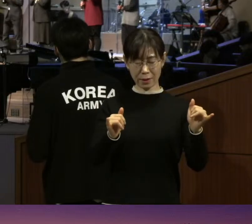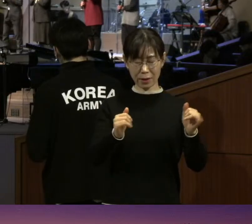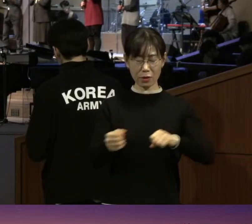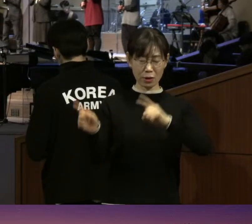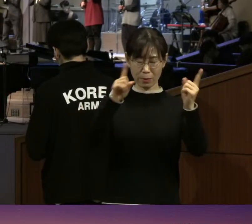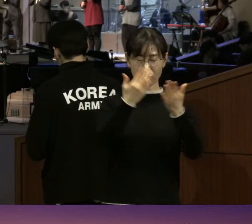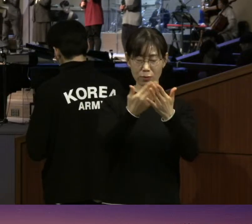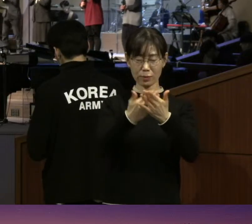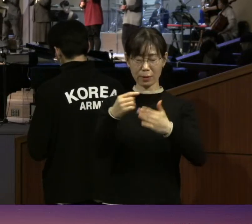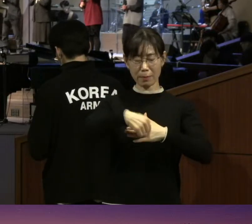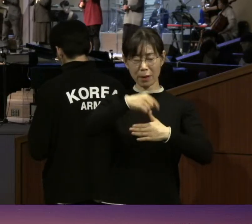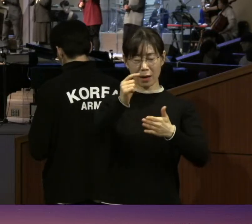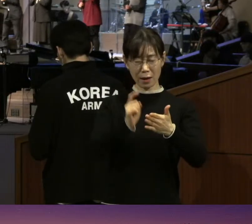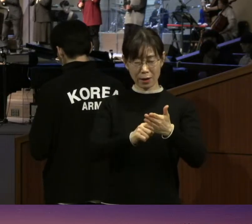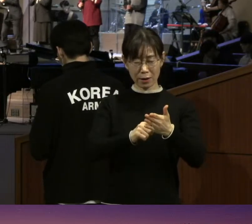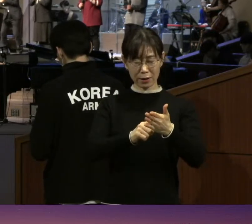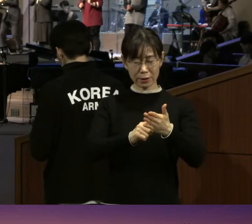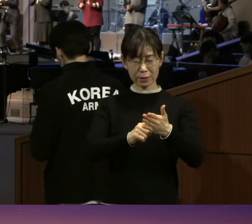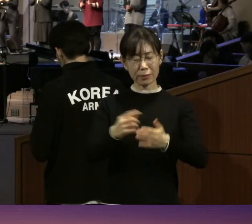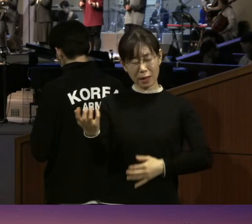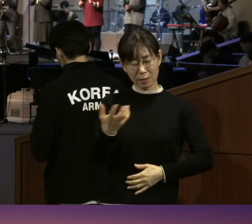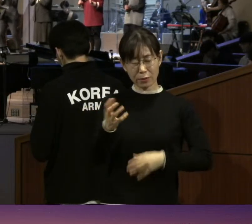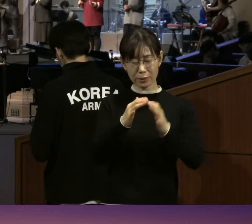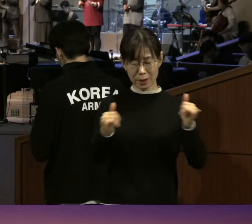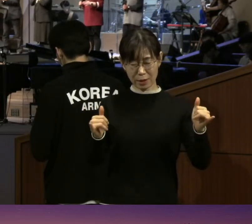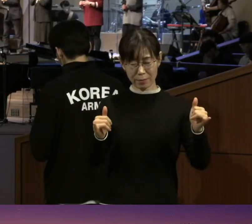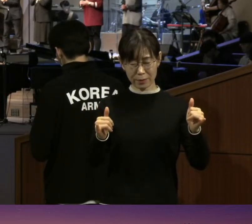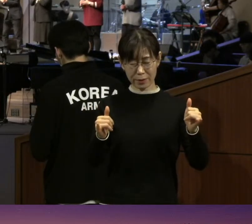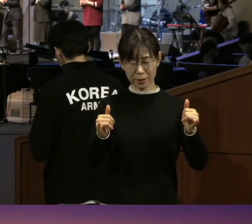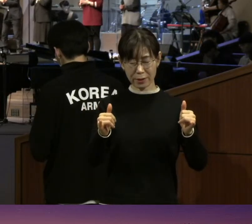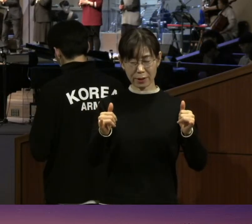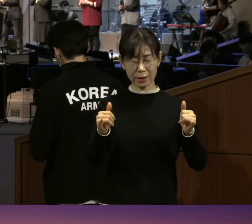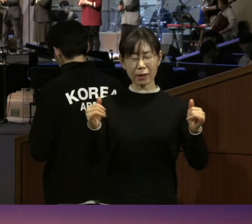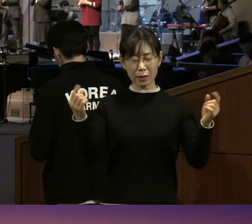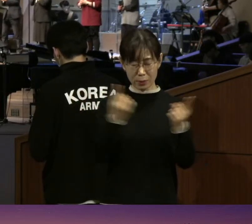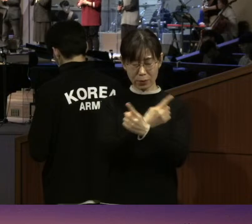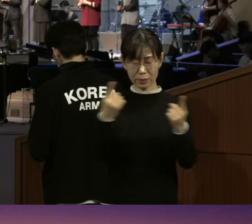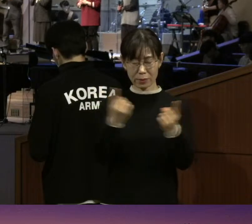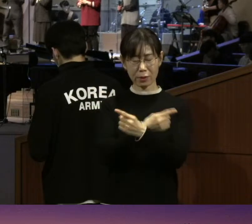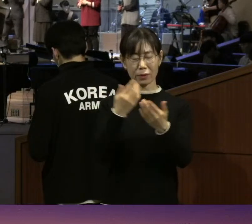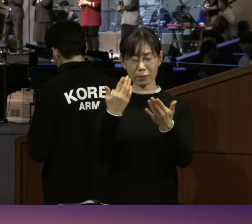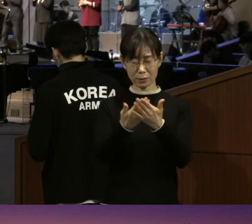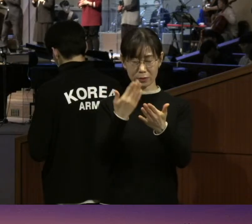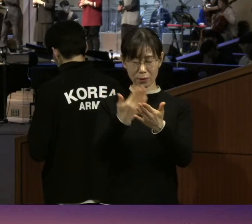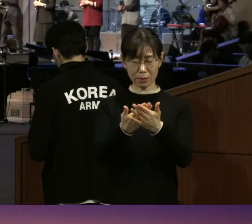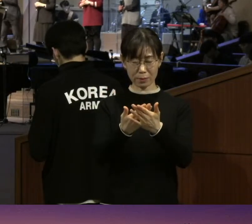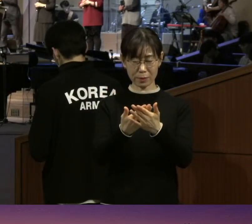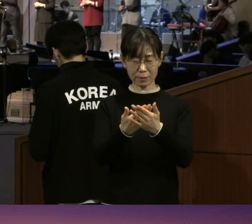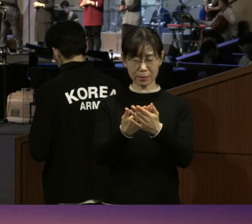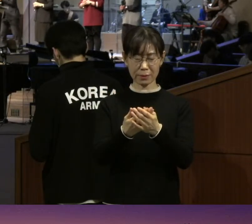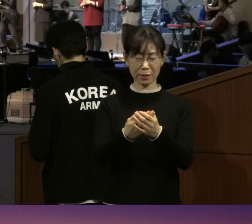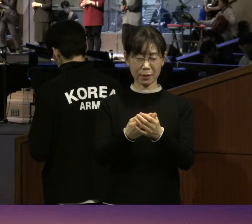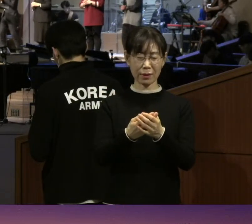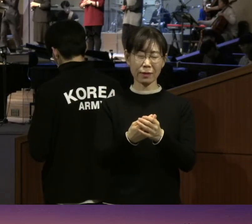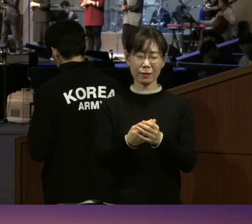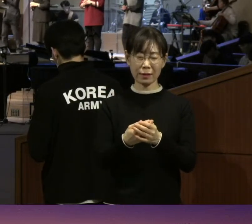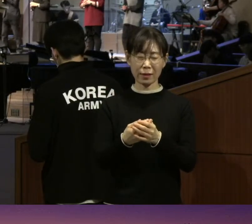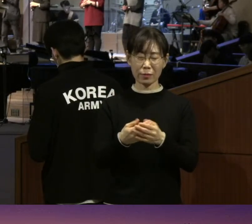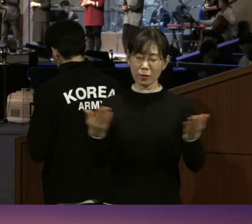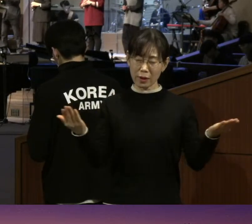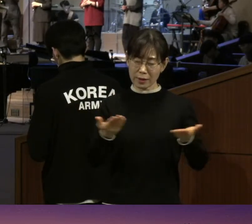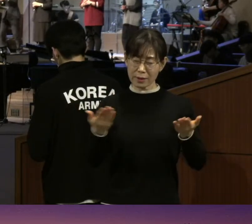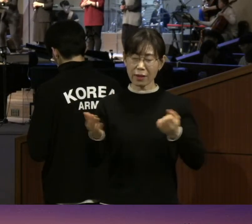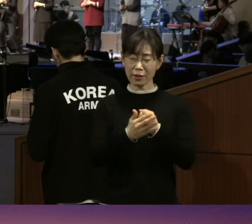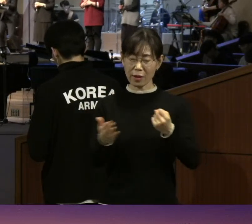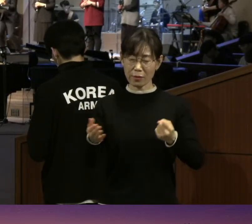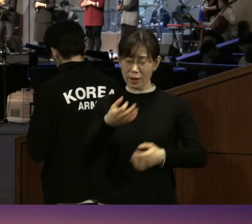마음의 질병으로 그 마음에 흘러내리는 눈물들 닦아주시는 이 마음 되게 하여 주옵소서. 사업 때문에 고민하는 이들, 직장 때문에 아파하는